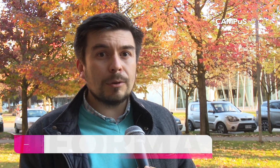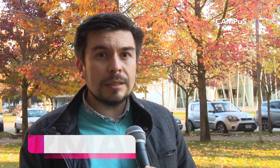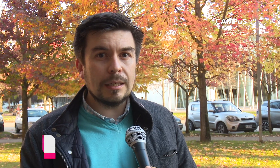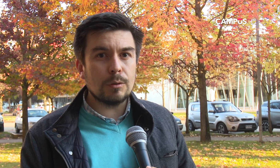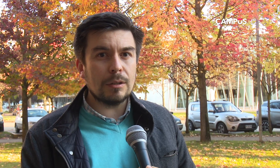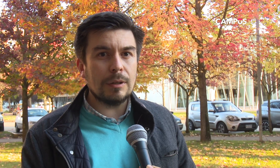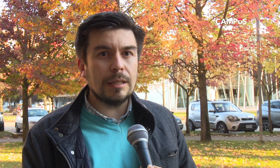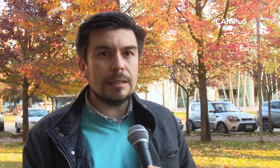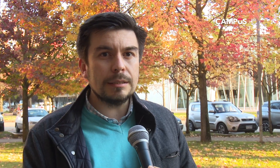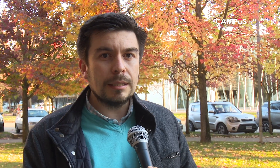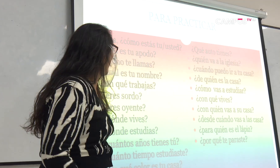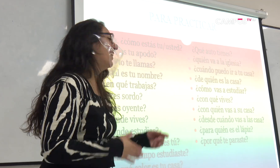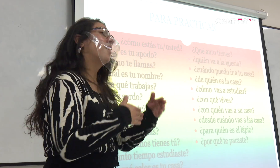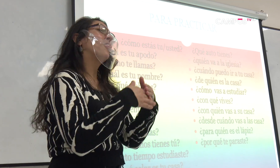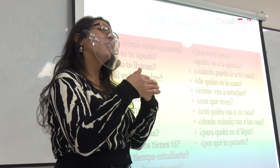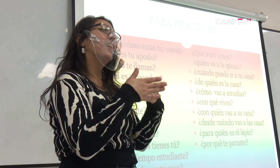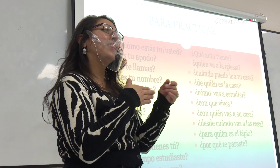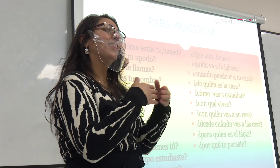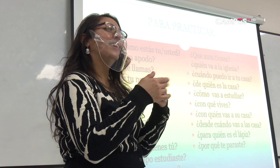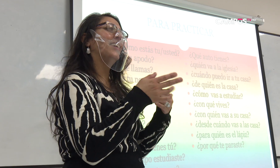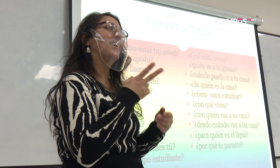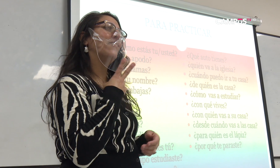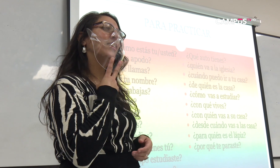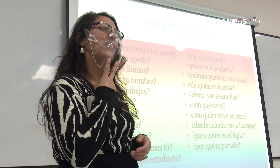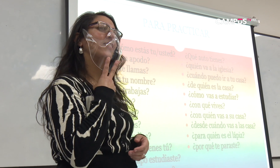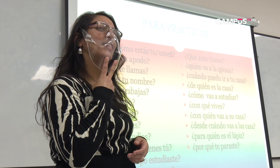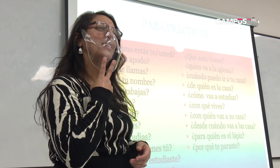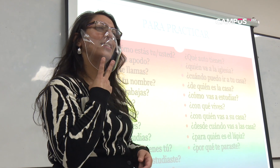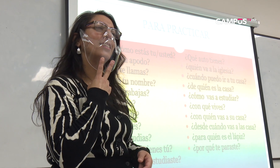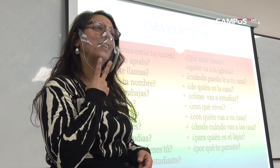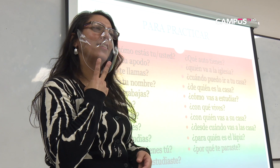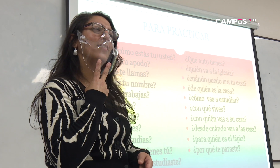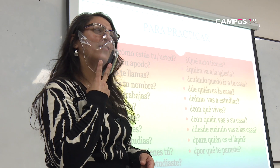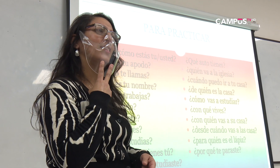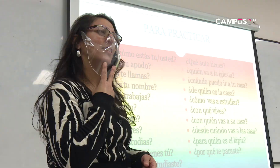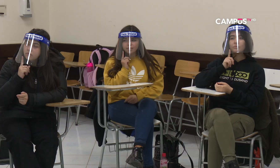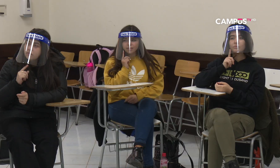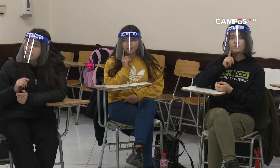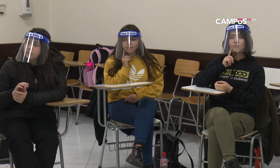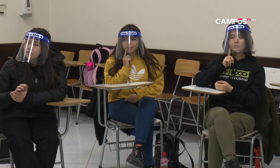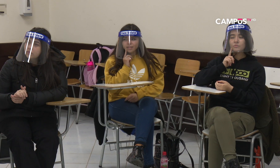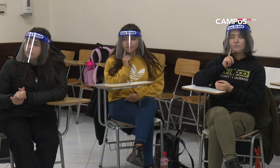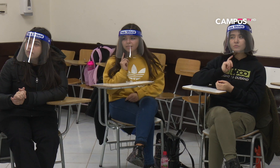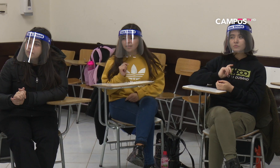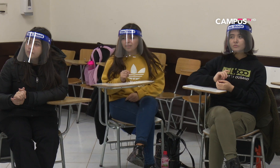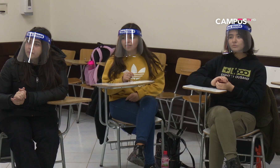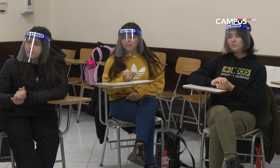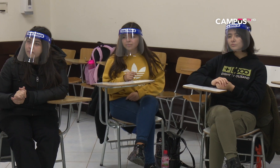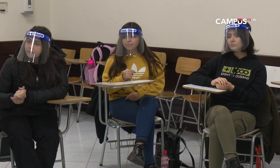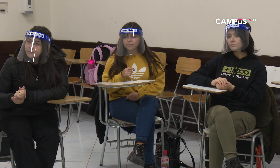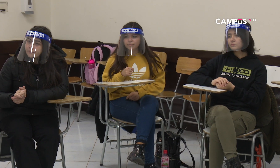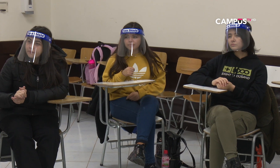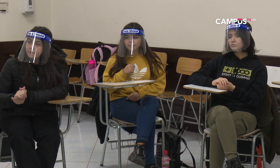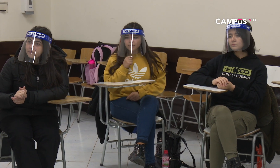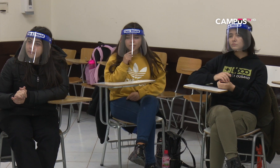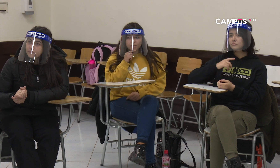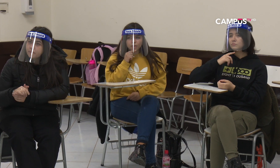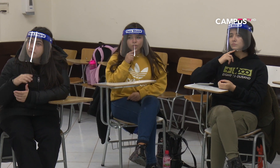poder interactuar con ellas hace siete años que se realiza esta iniciativa que ha permitido mayor inclusión